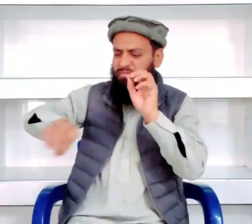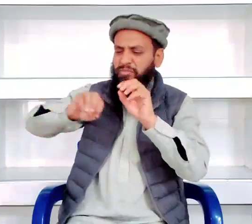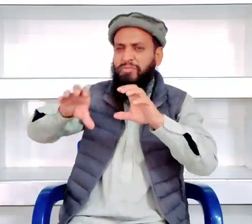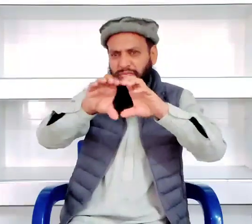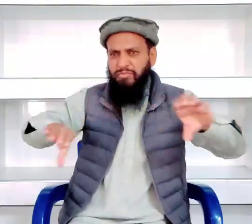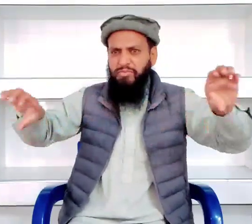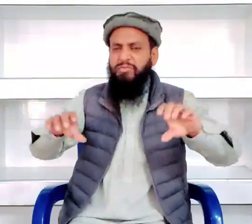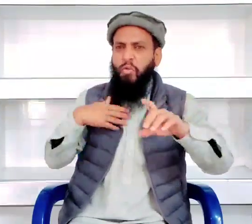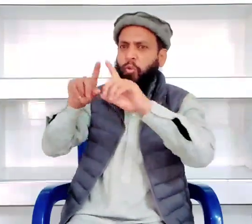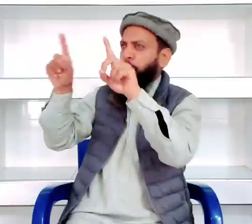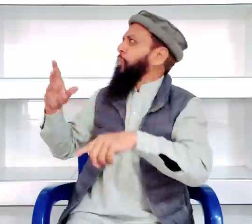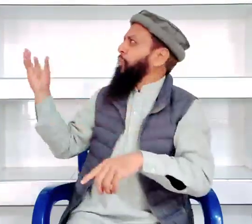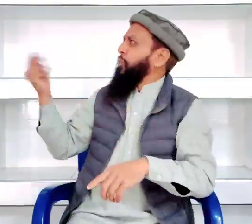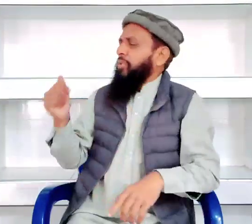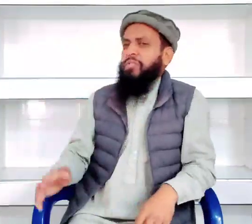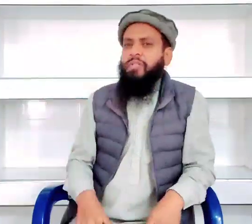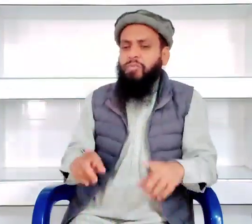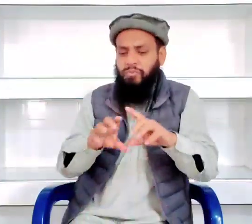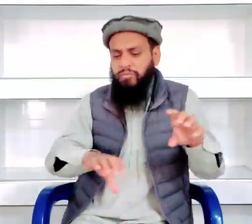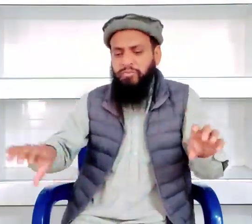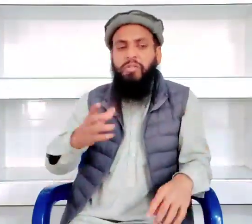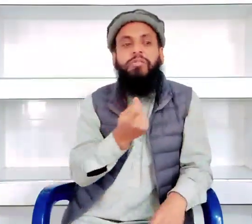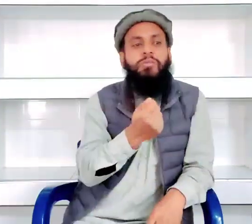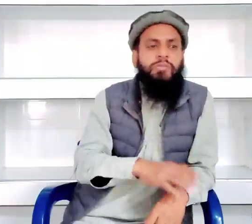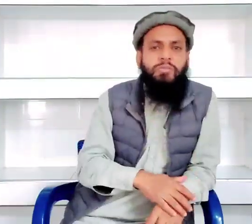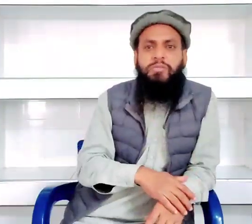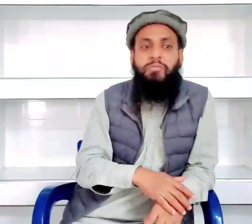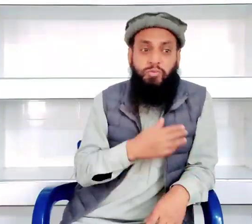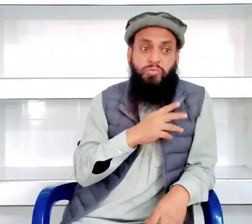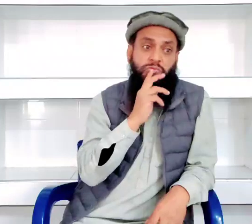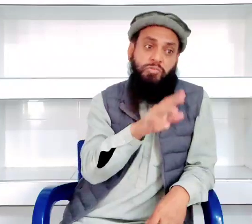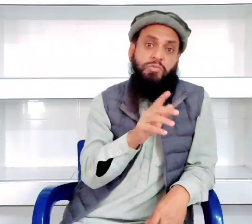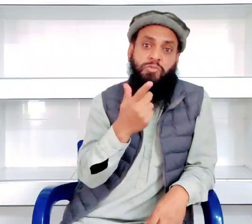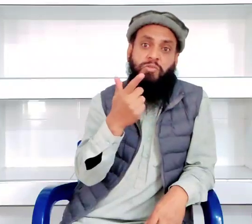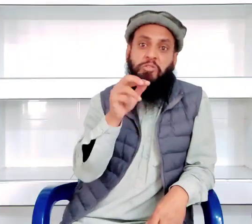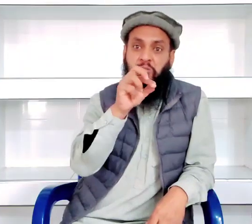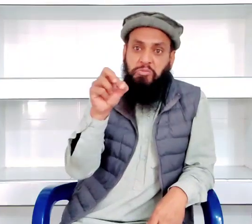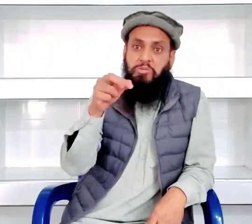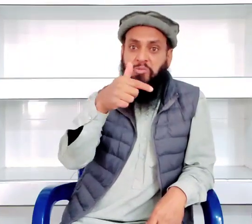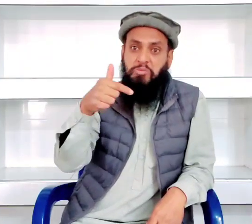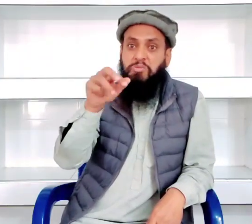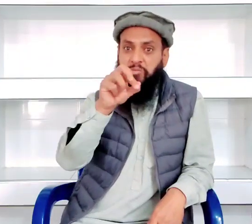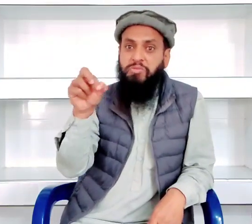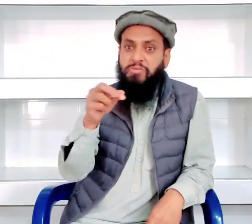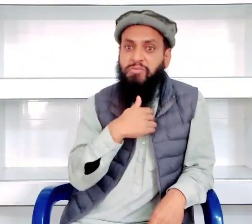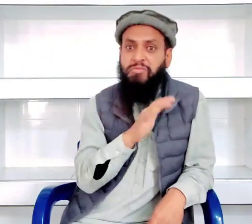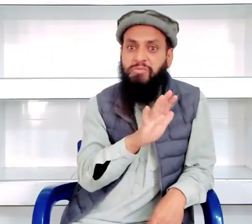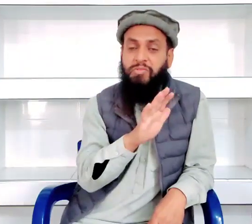رسول اللہ صلی اللہ علیہ وسلم نے فرمایا لا بیع بیع کرنا جائز نہیں ما اس چیز دی لیسا اندا کا جڑی